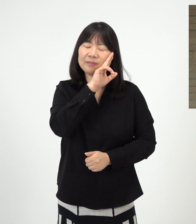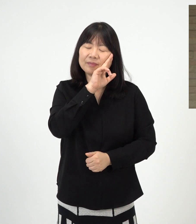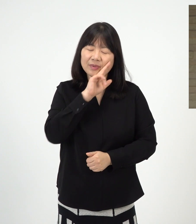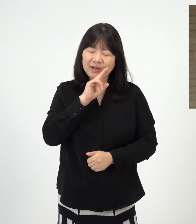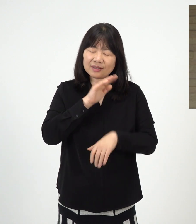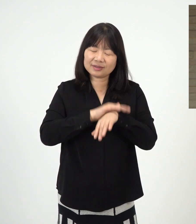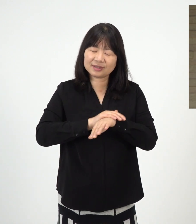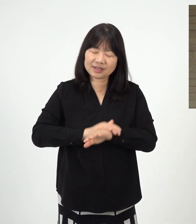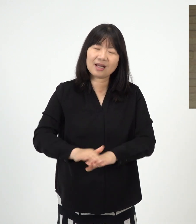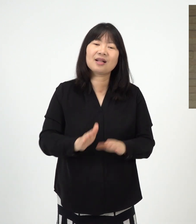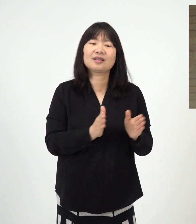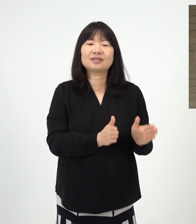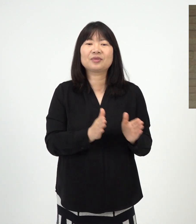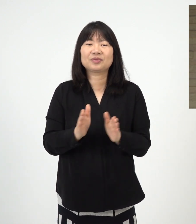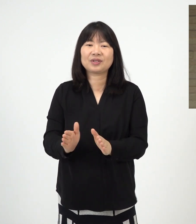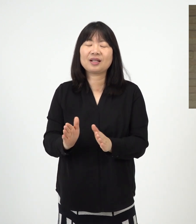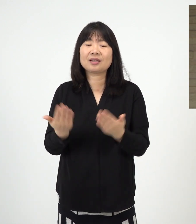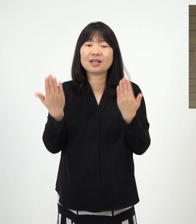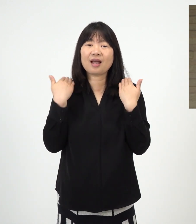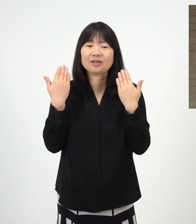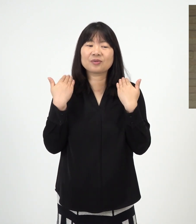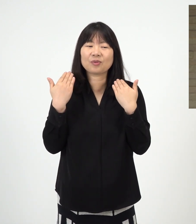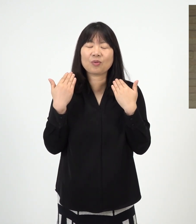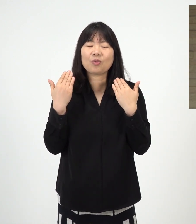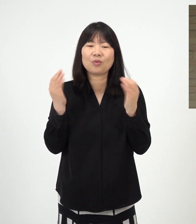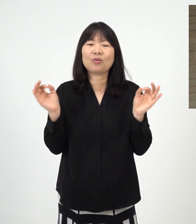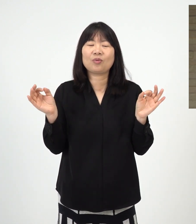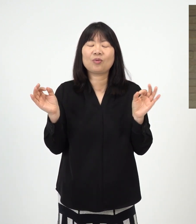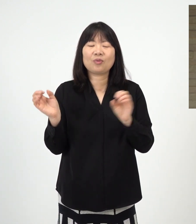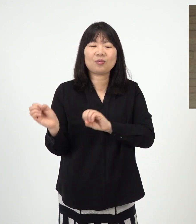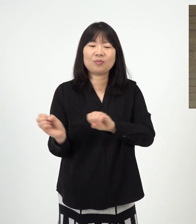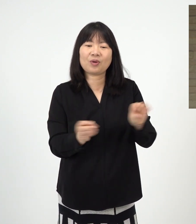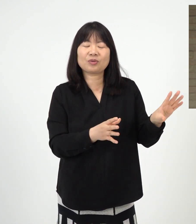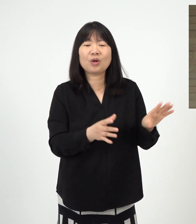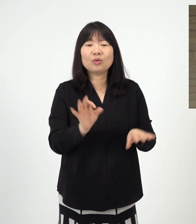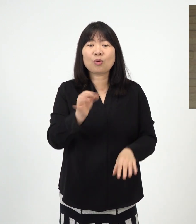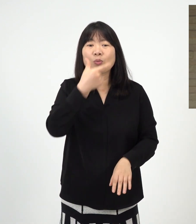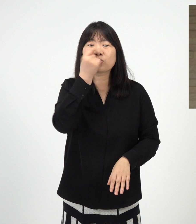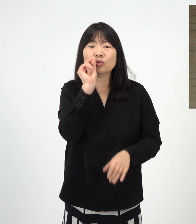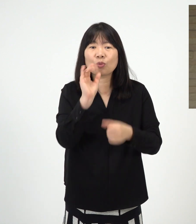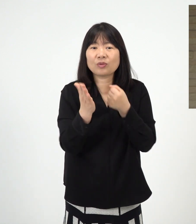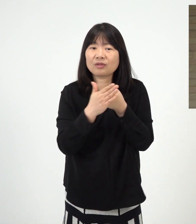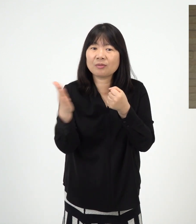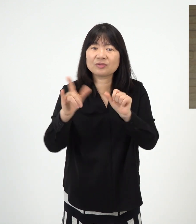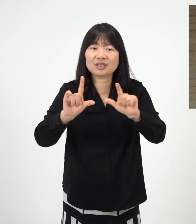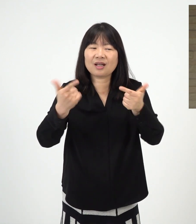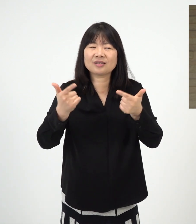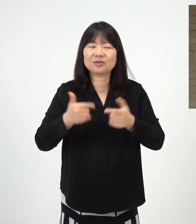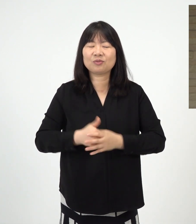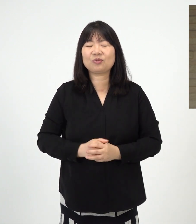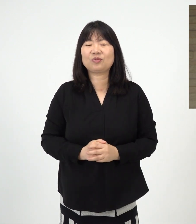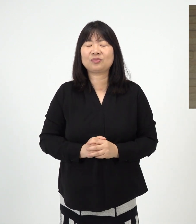잘 정돈된 캠퍼스를 내려놓고 돈이 부족해서가 아니라